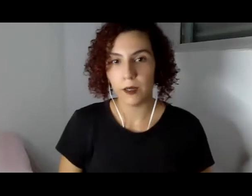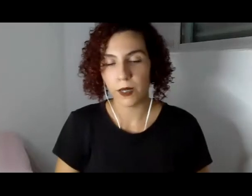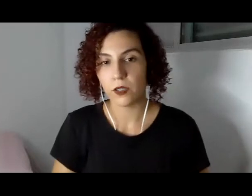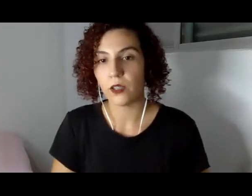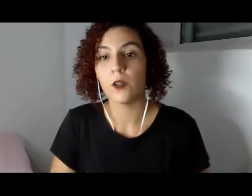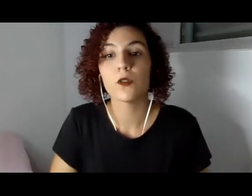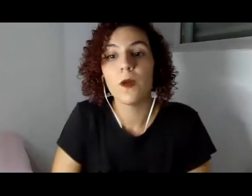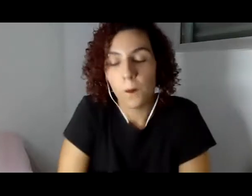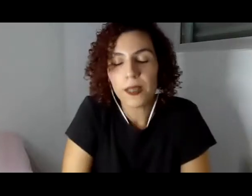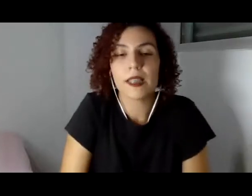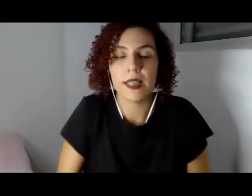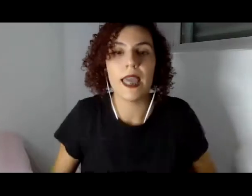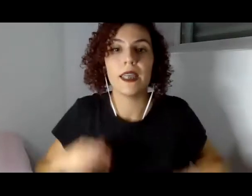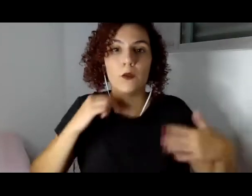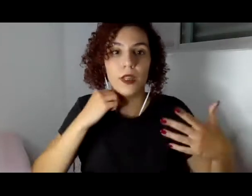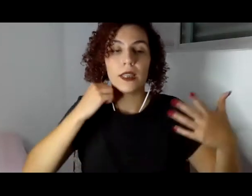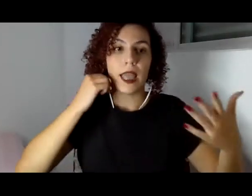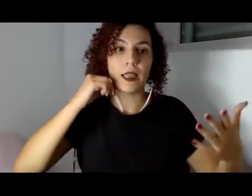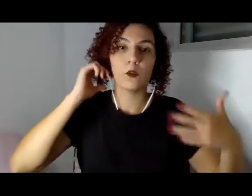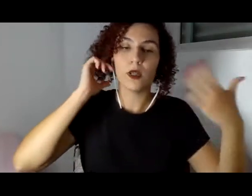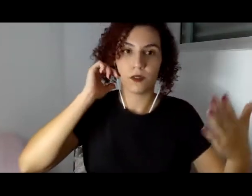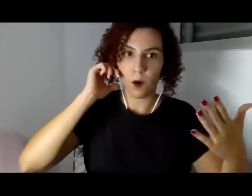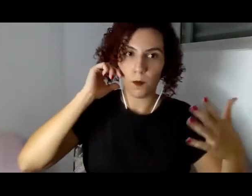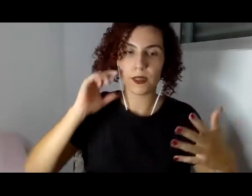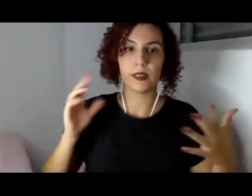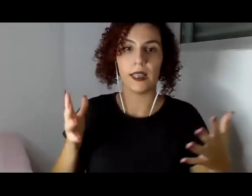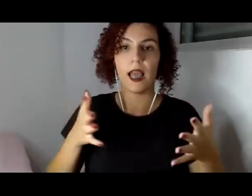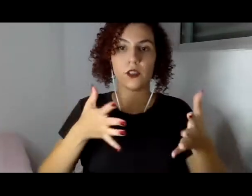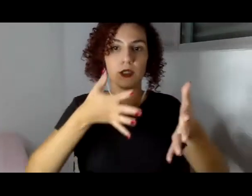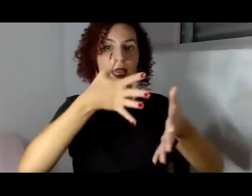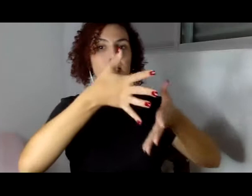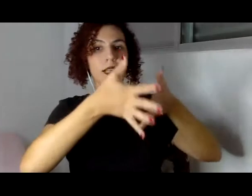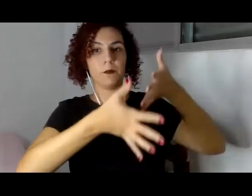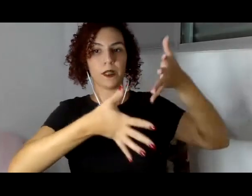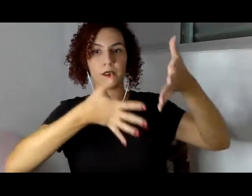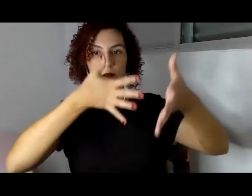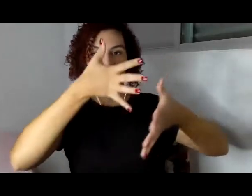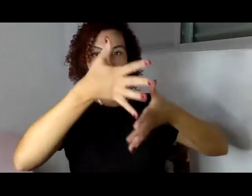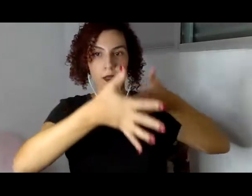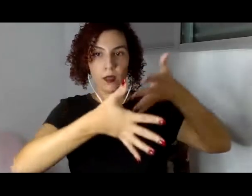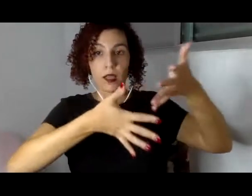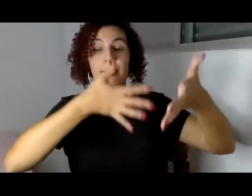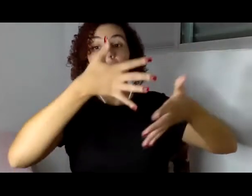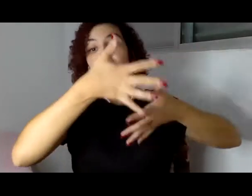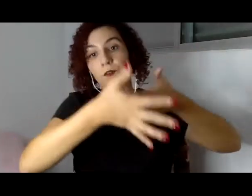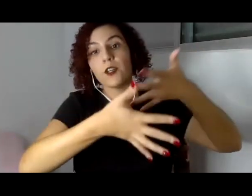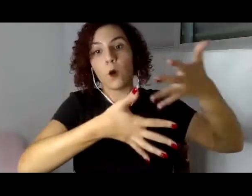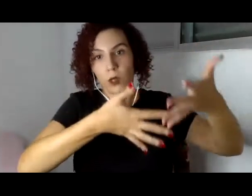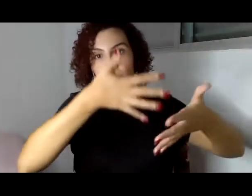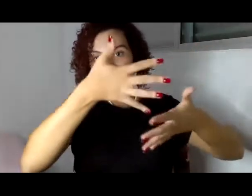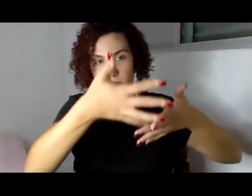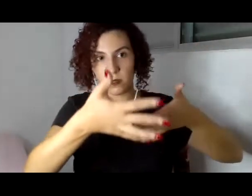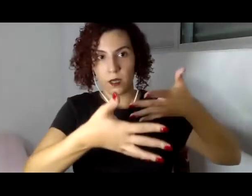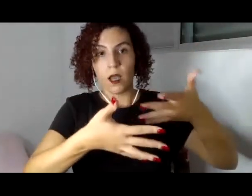E o Libras, gente, eu pesquisei e eu vi que tem 2 formas, assim. A gente tem esse Libras, que aqui